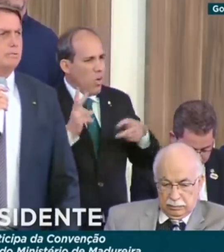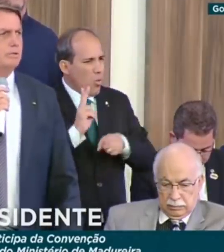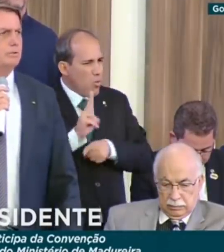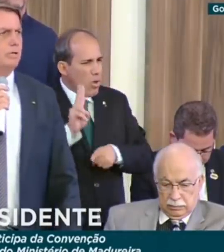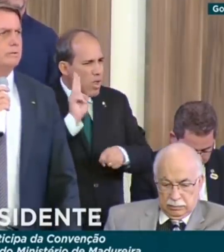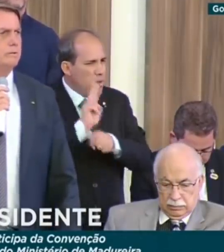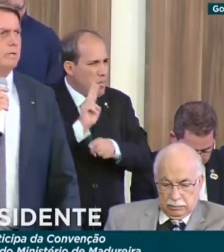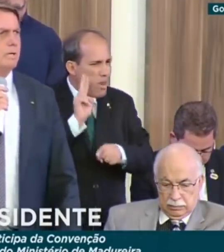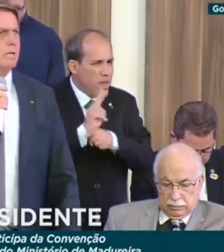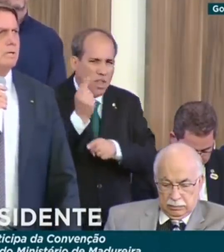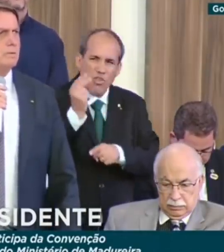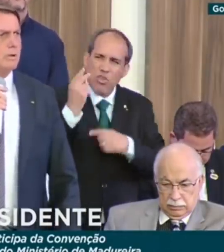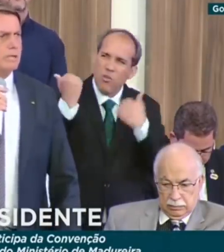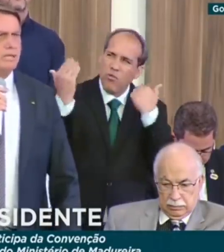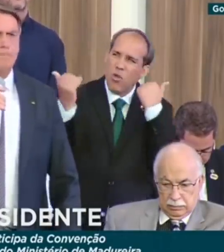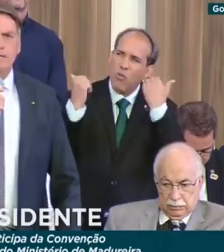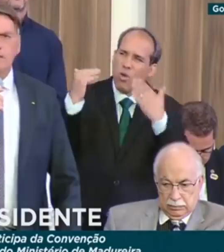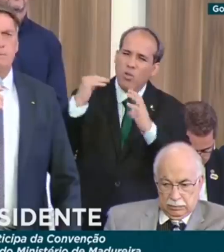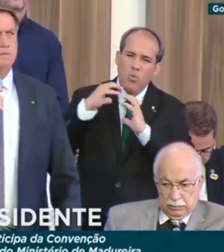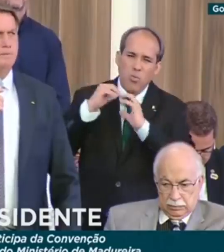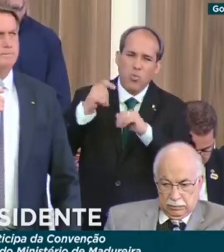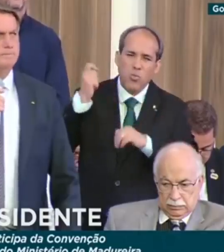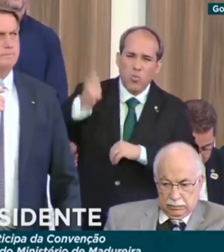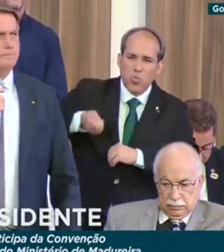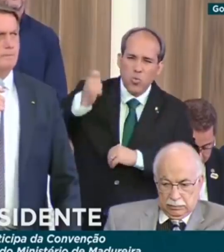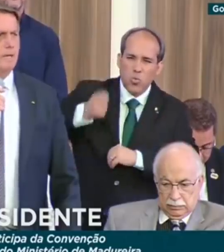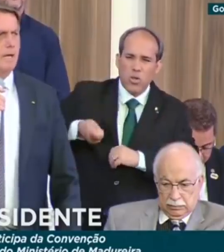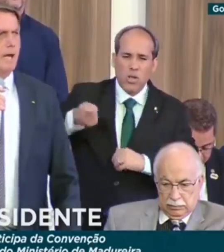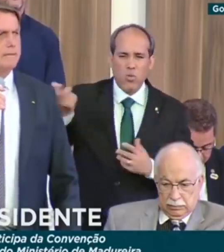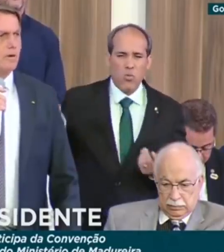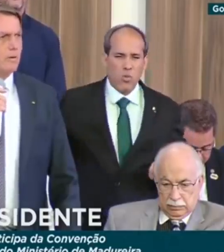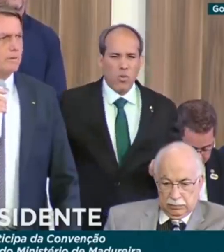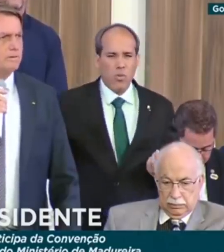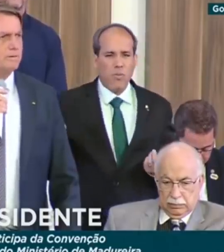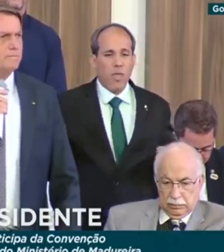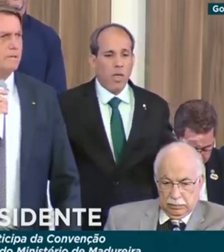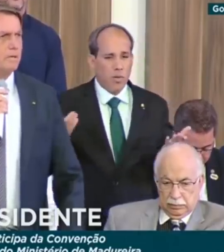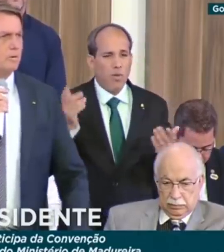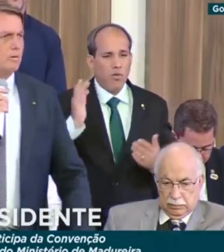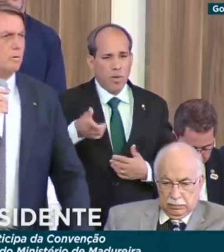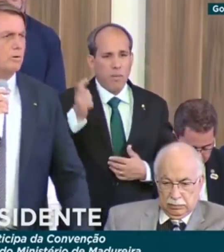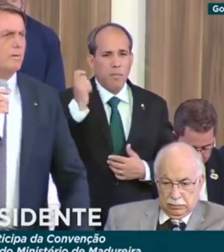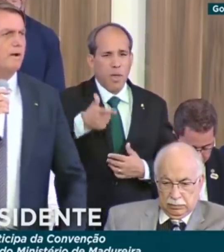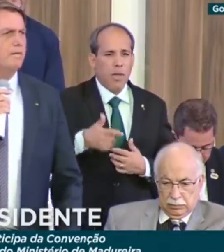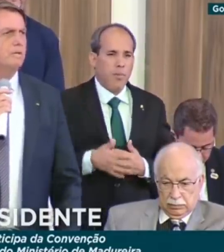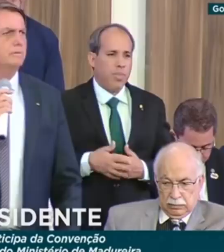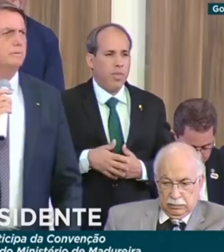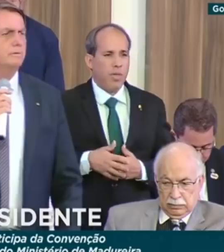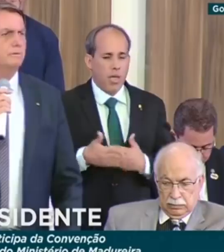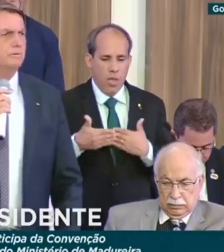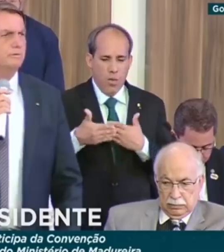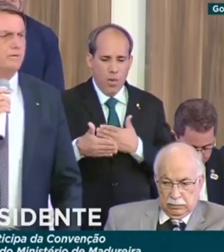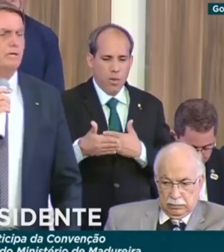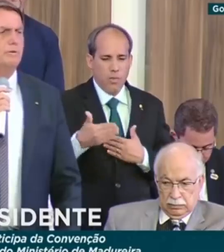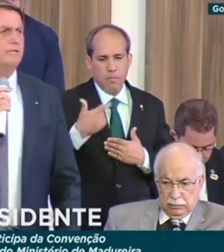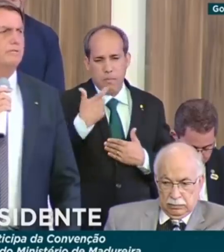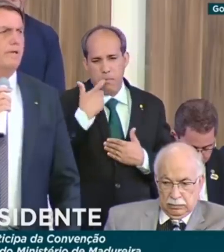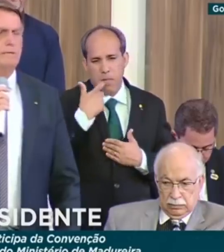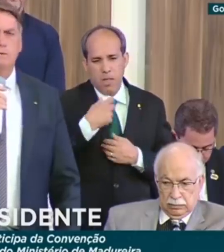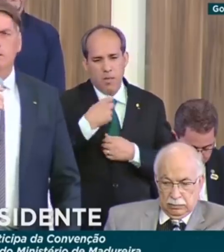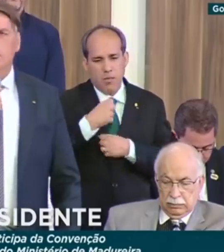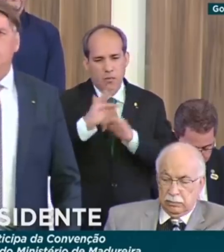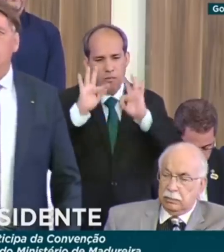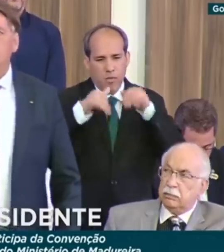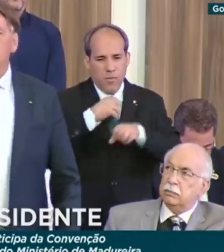ditaduras no mundo todo, nós já pagamos, até o momento, conclui o pagamento final do ano que